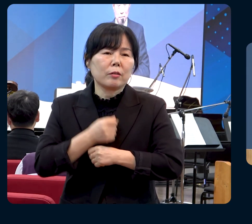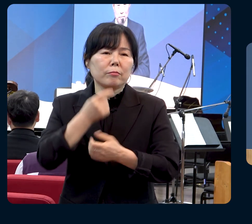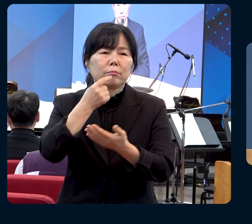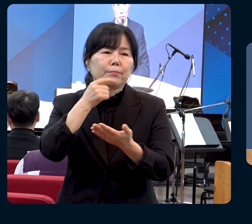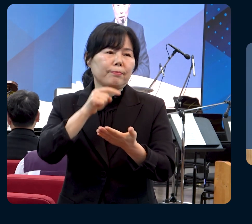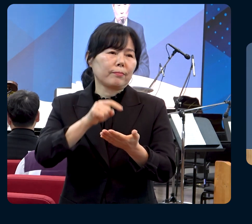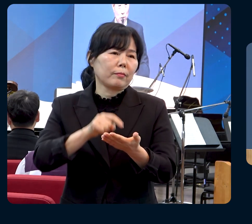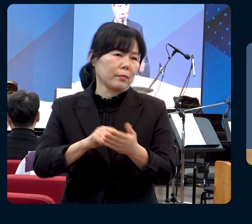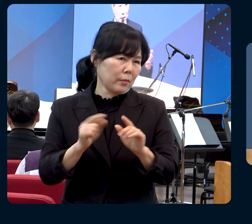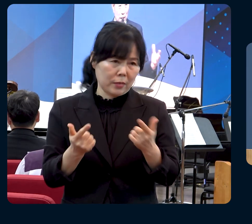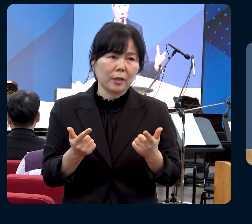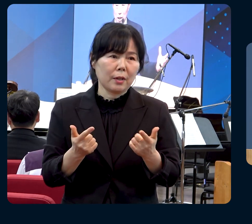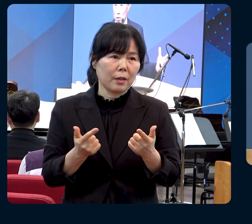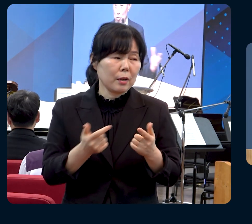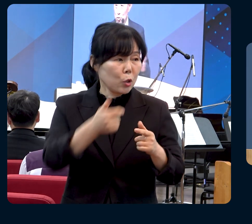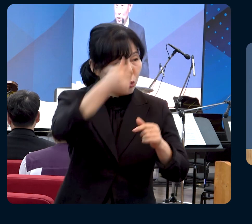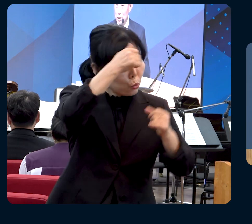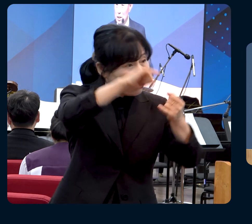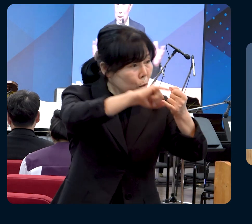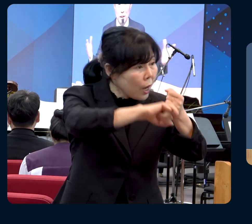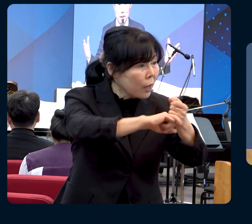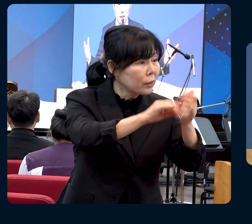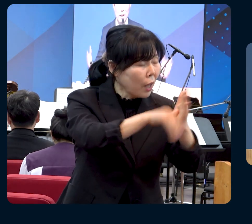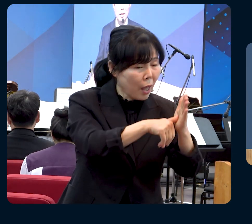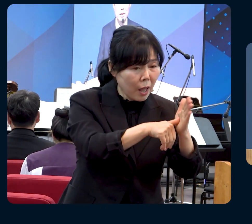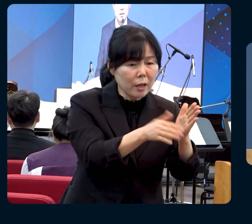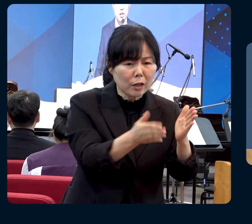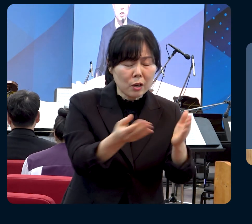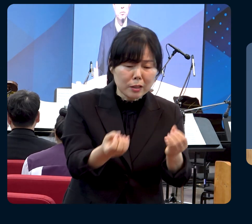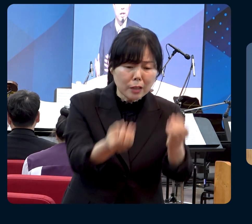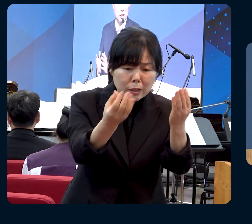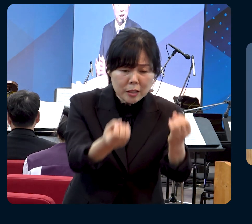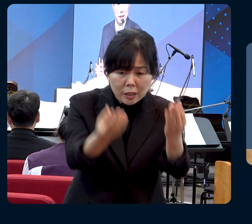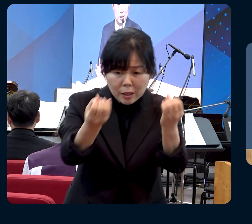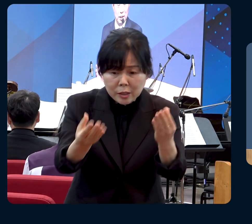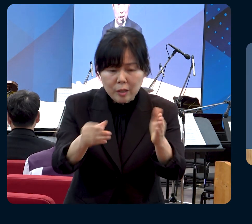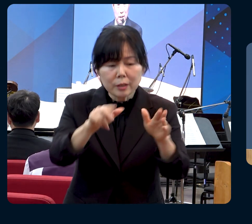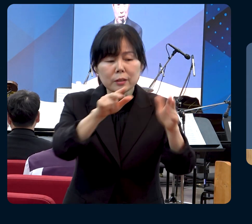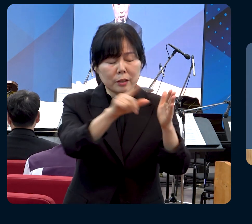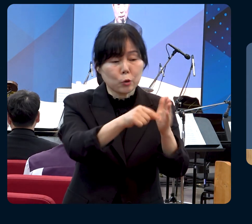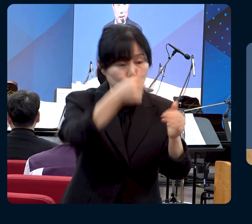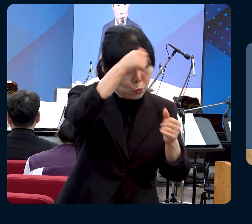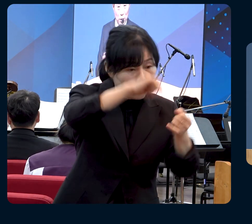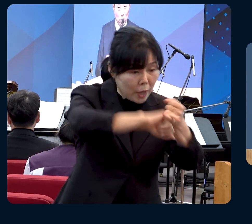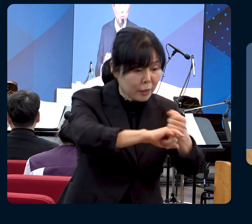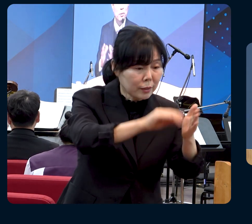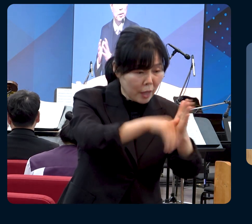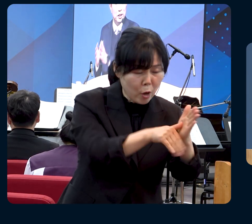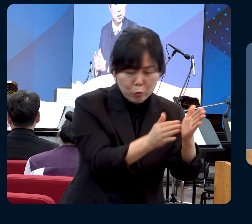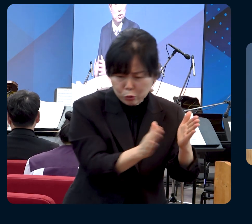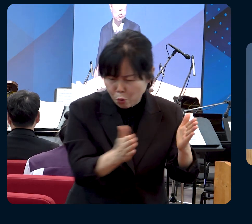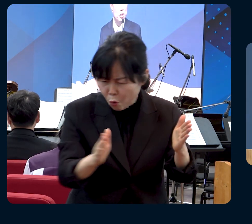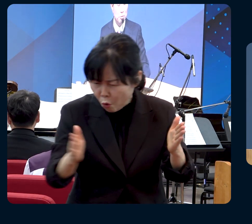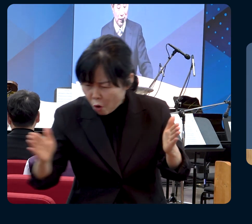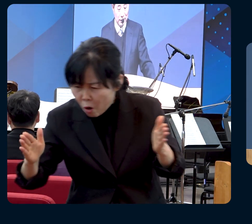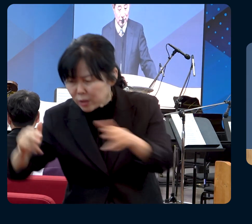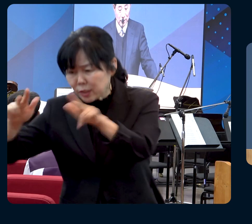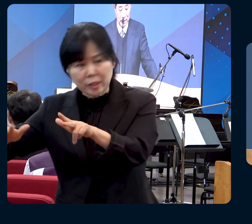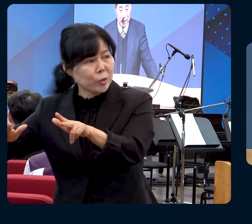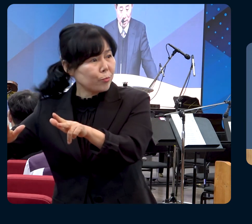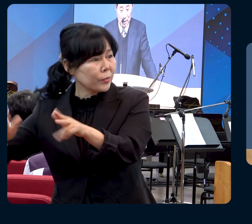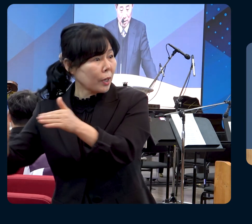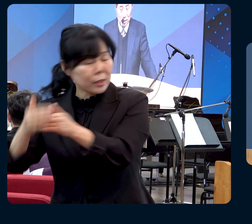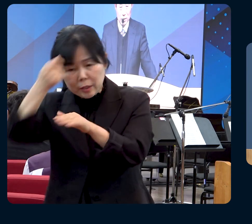않습니다. 구약시대 이래로 수많은 제사들이 지금에 이르기까지 예배로 이어지고